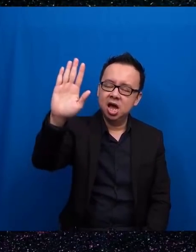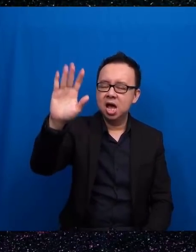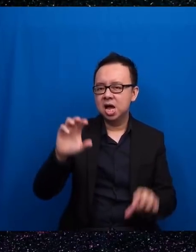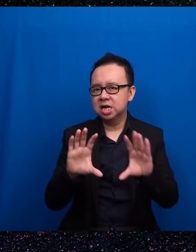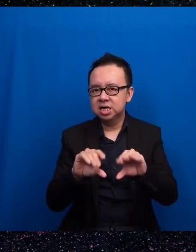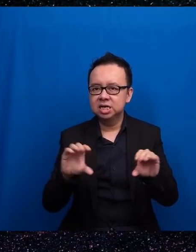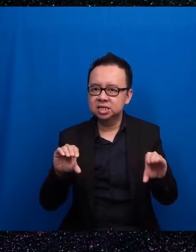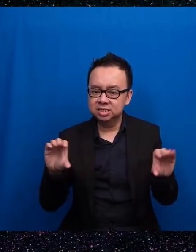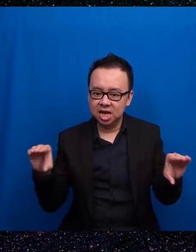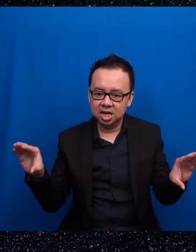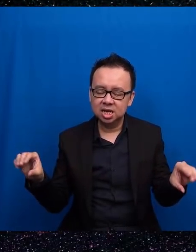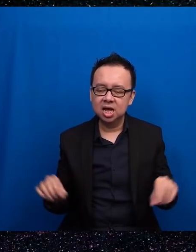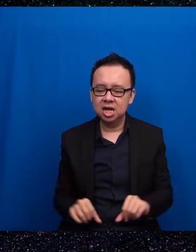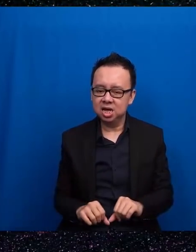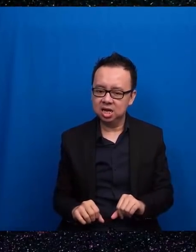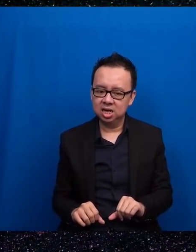Dia